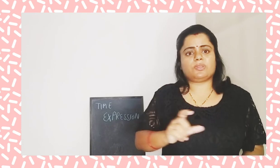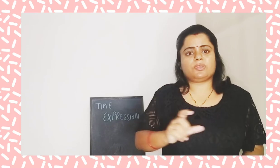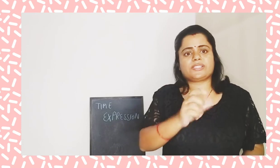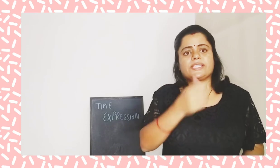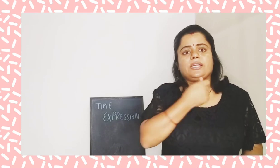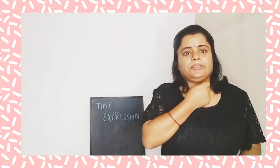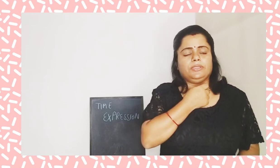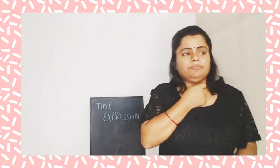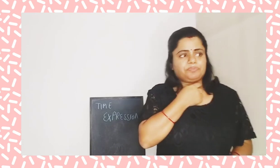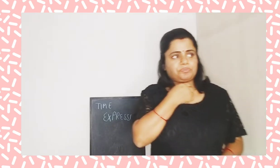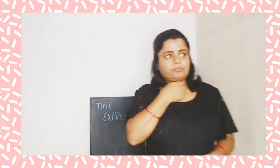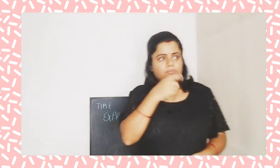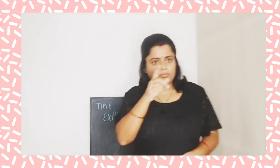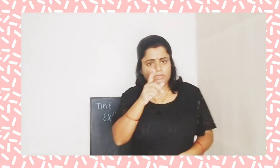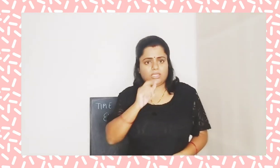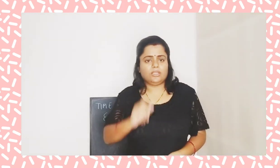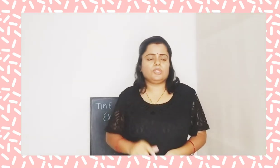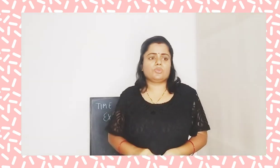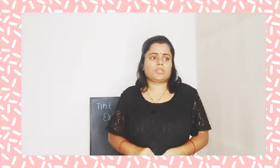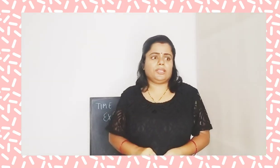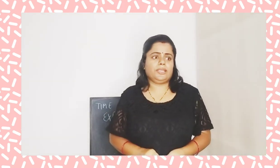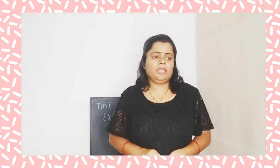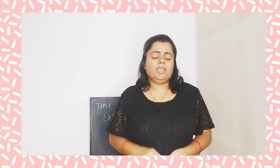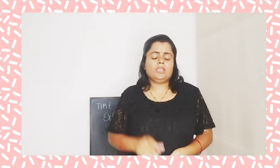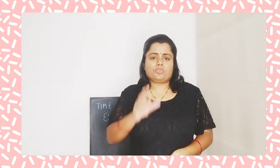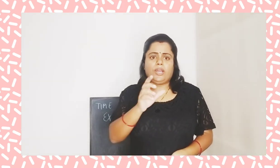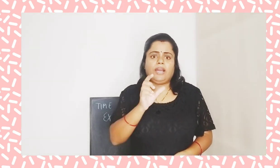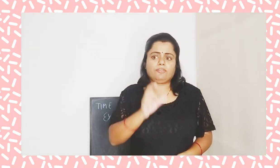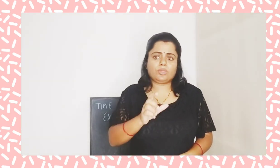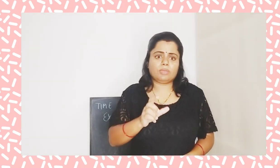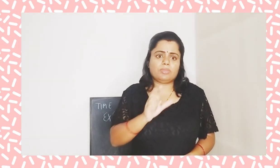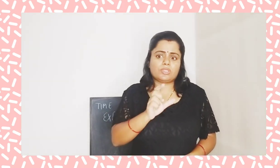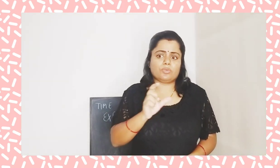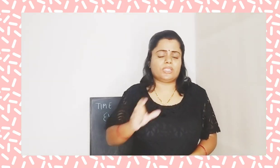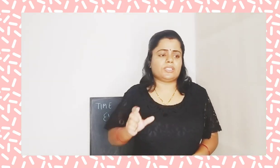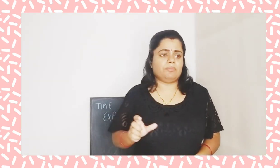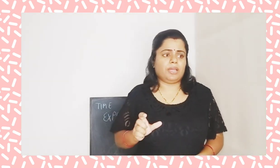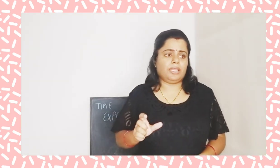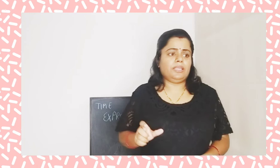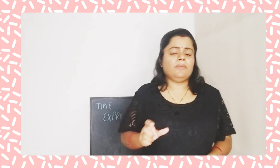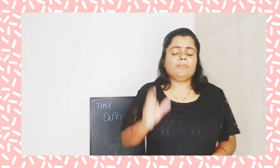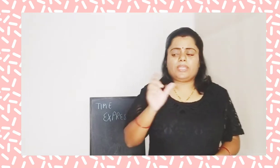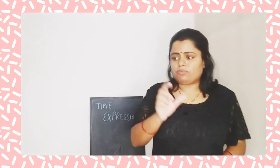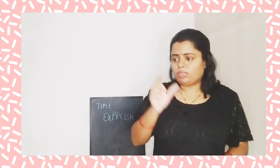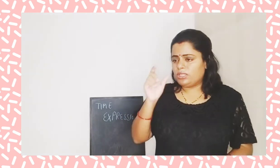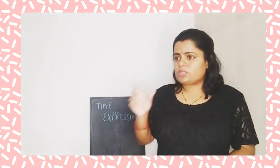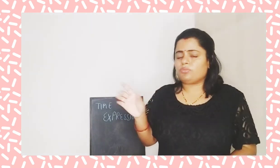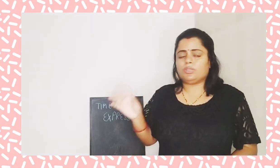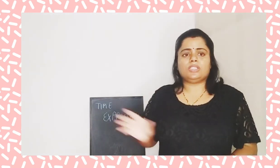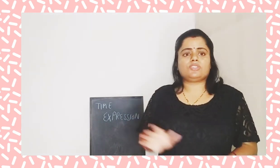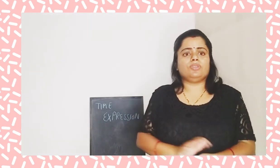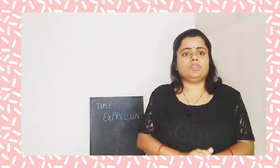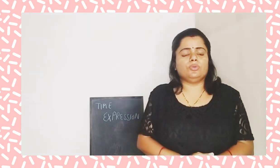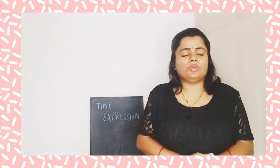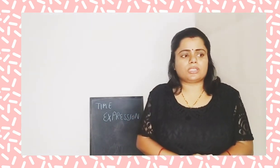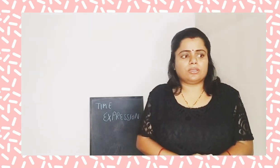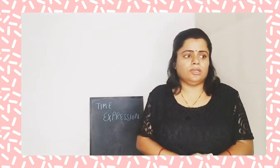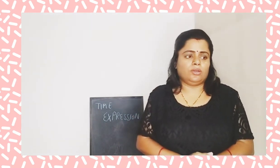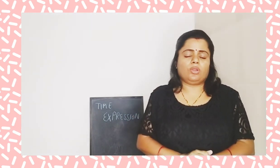expressions के साथ हम the use करेंगे. So you have to keep these words in mind that with these words we use the. कौन कौन